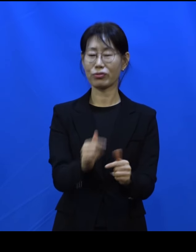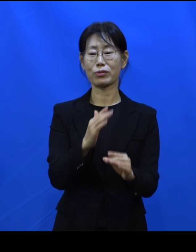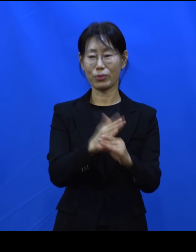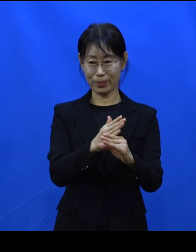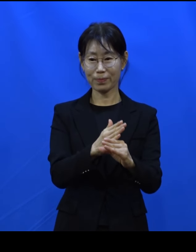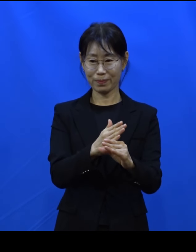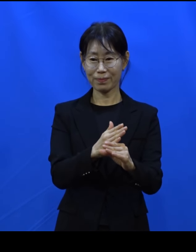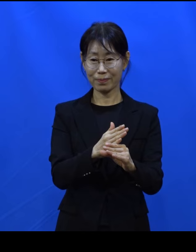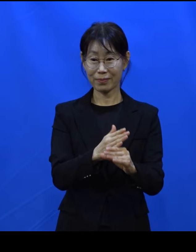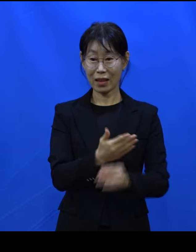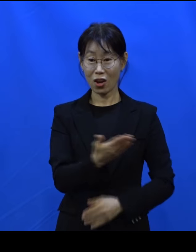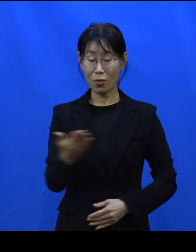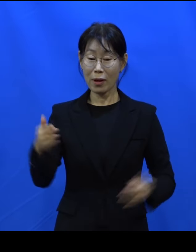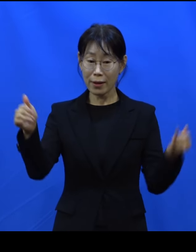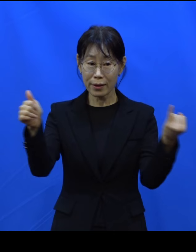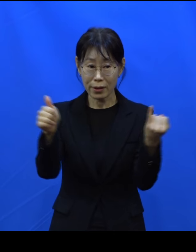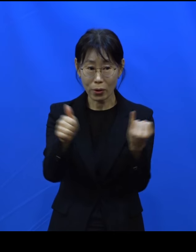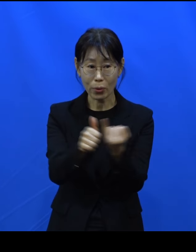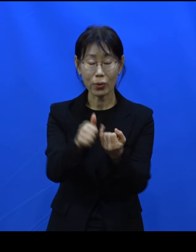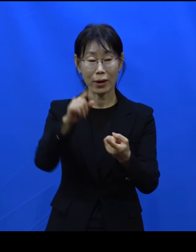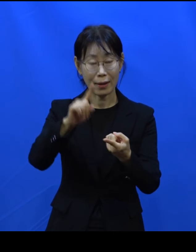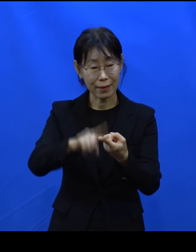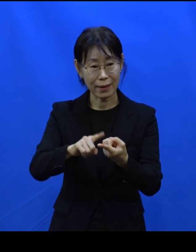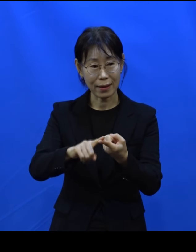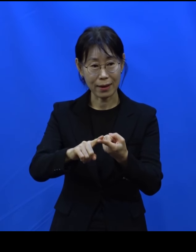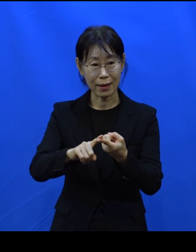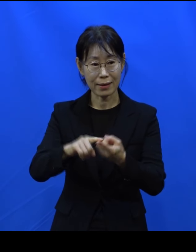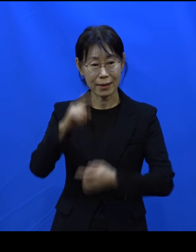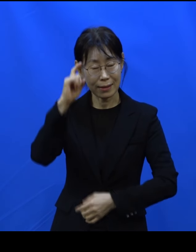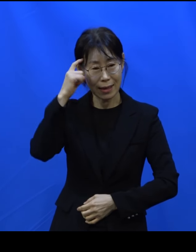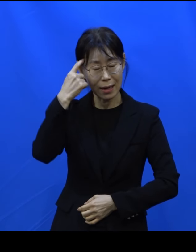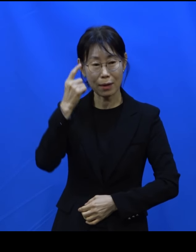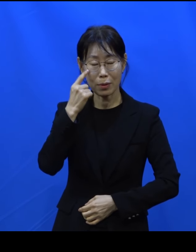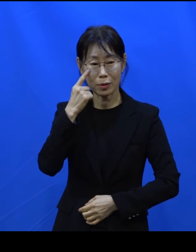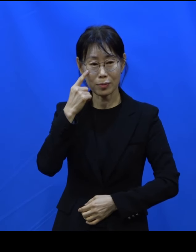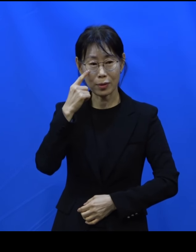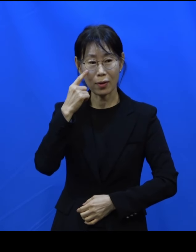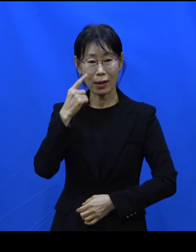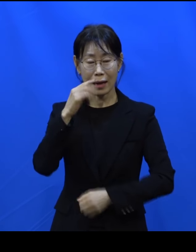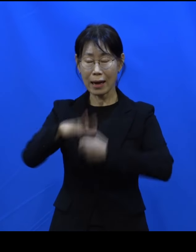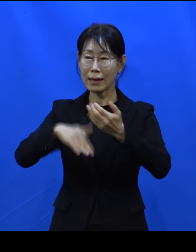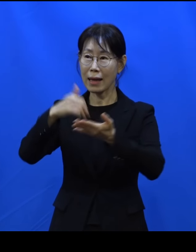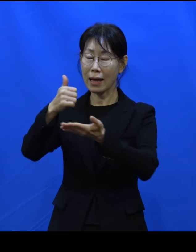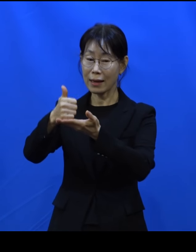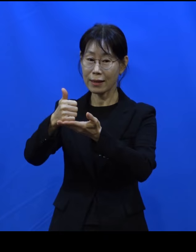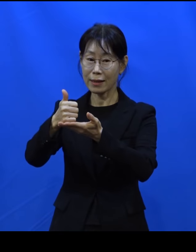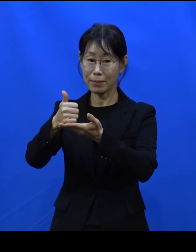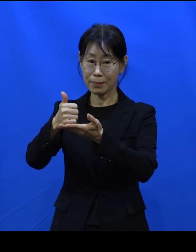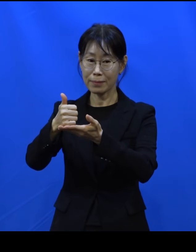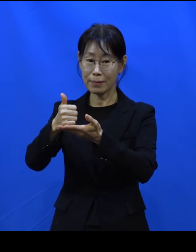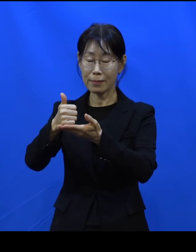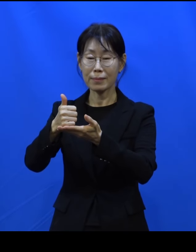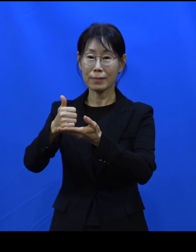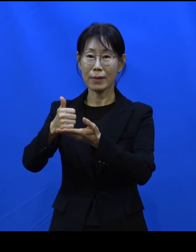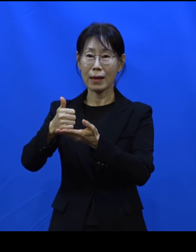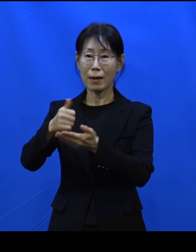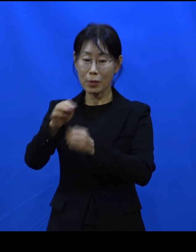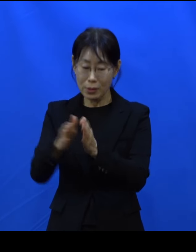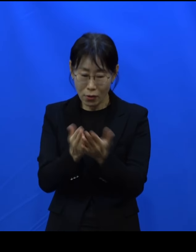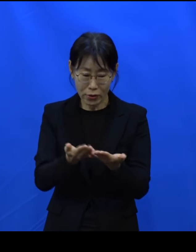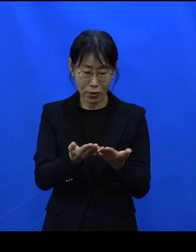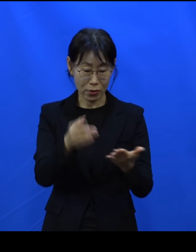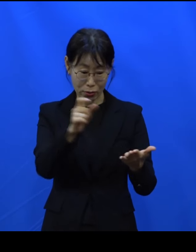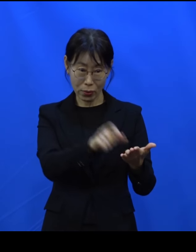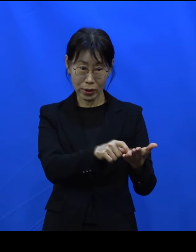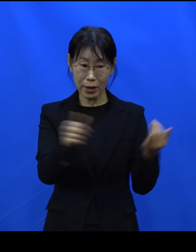결혼의 의미, 또 더 거슬러 가면 성경적 결혼의 의미, 이건 뭐 거의 너무 많이 훼손되어